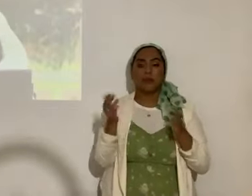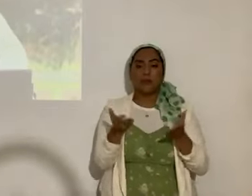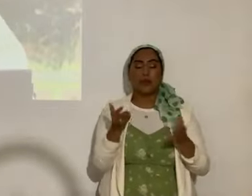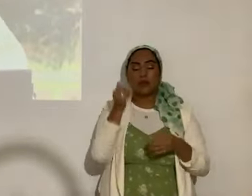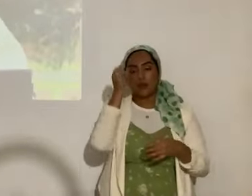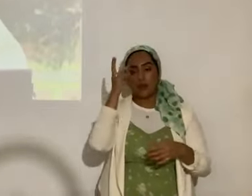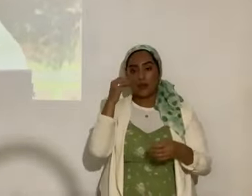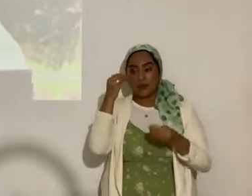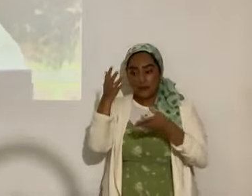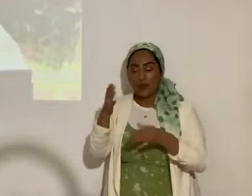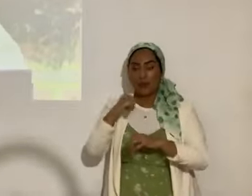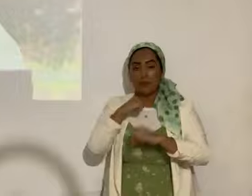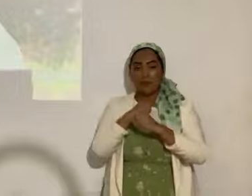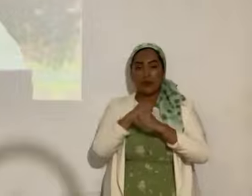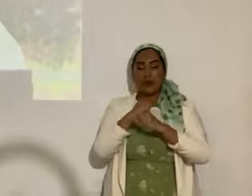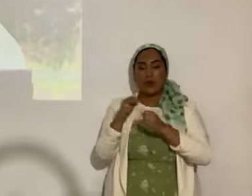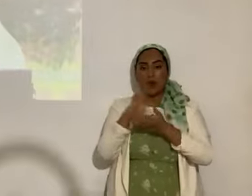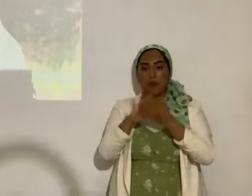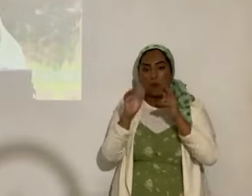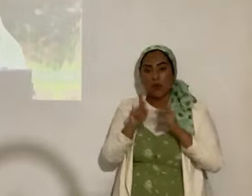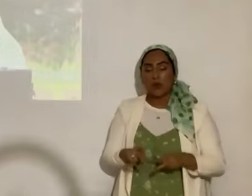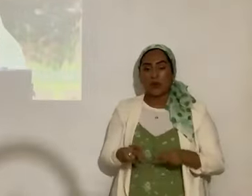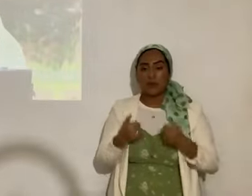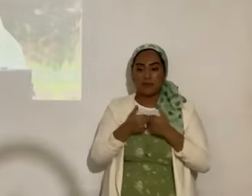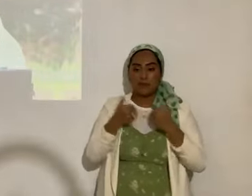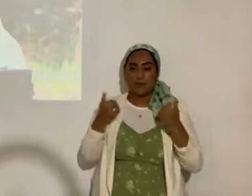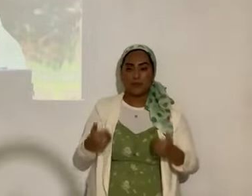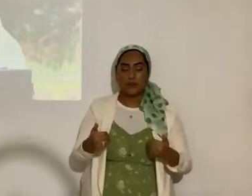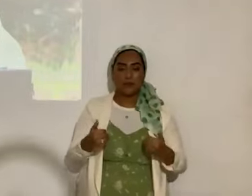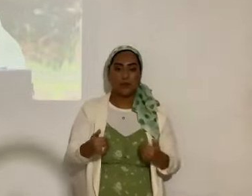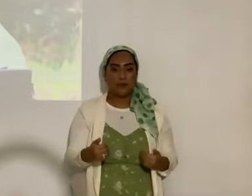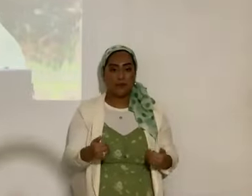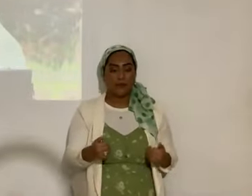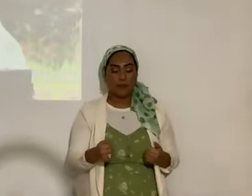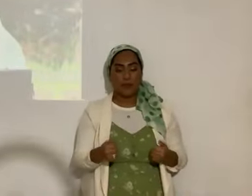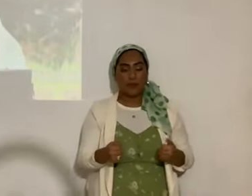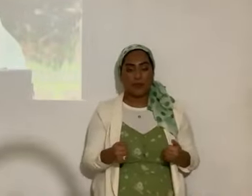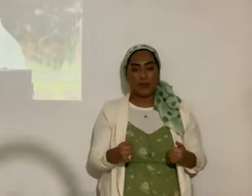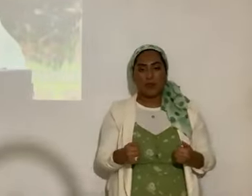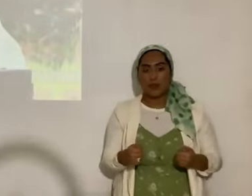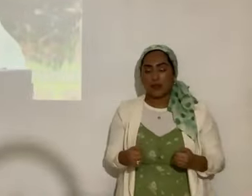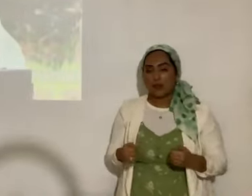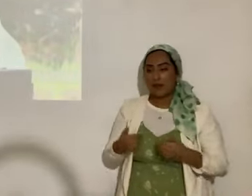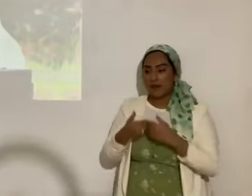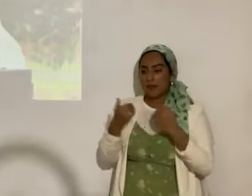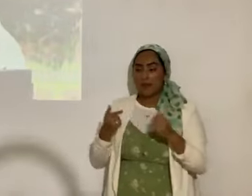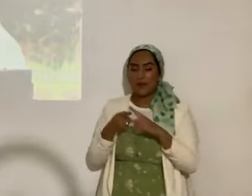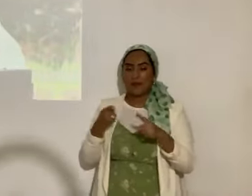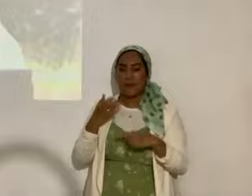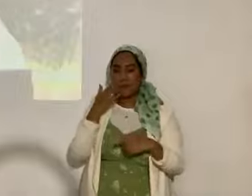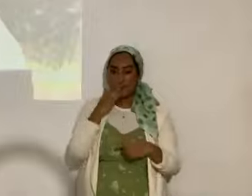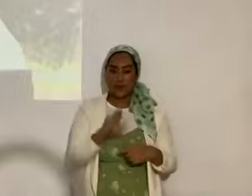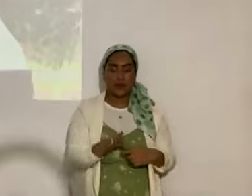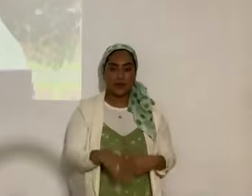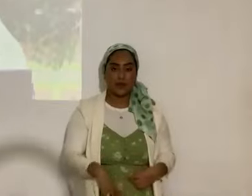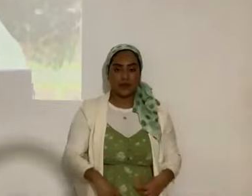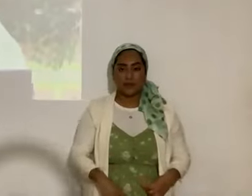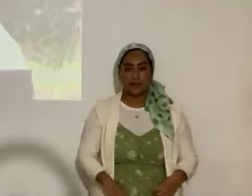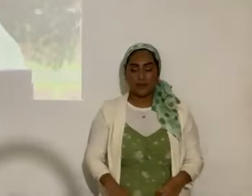testifica que él protege al justo el que aparta sus ojos su mirada de las cosas carnales